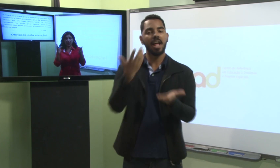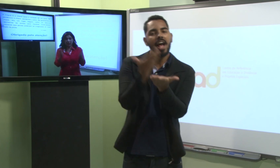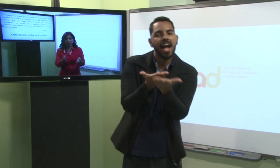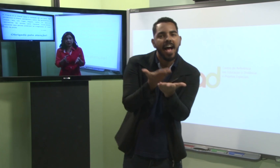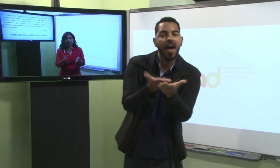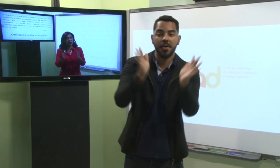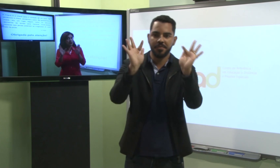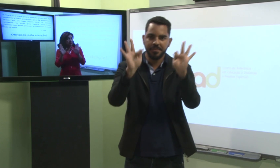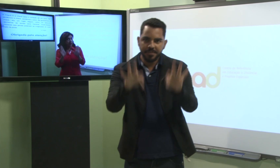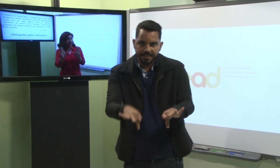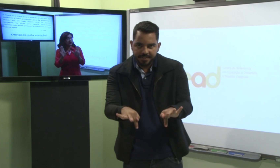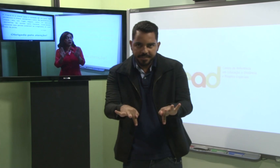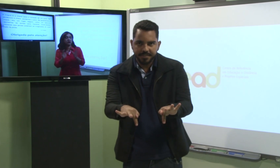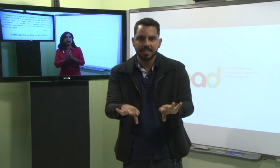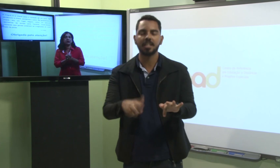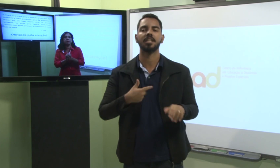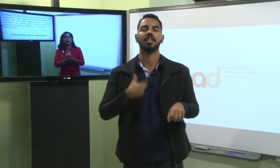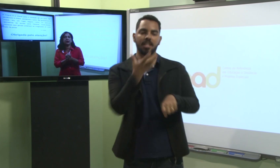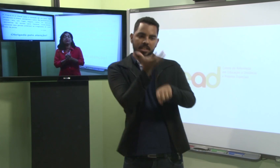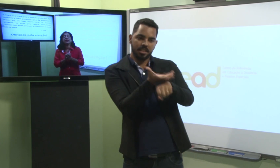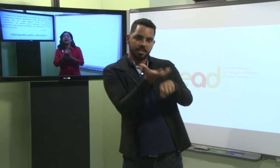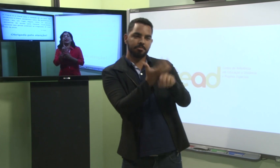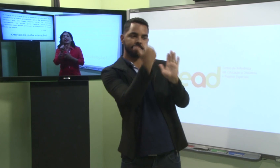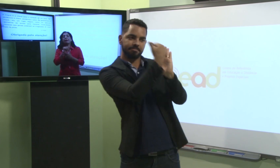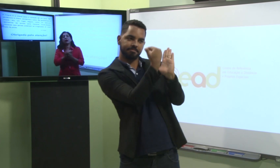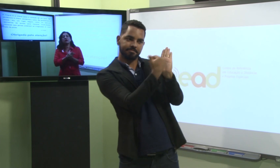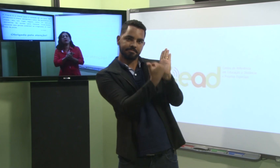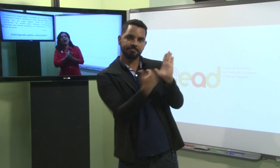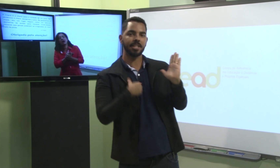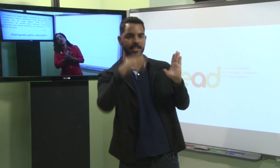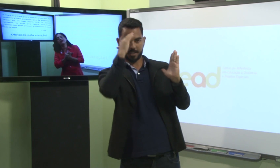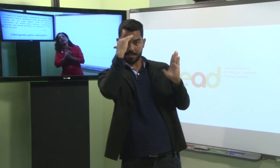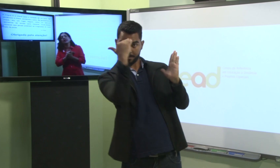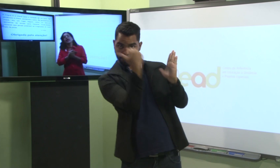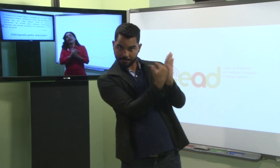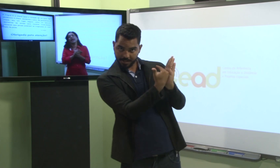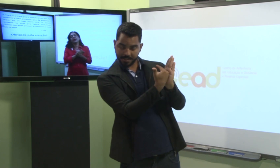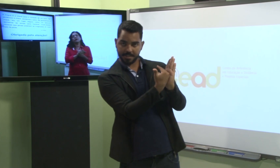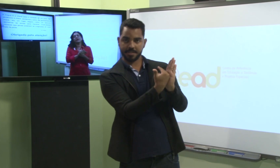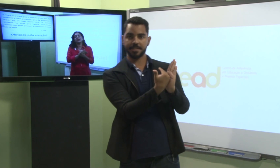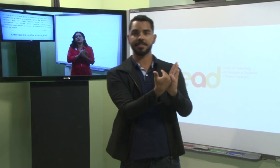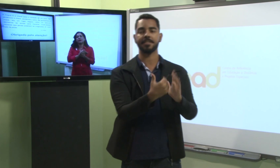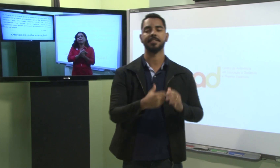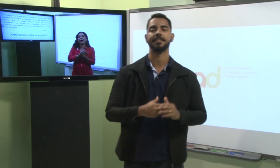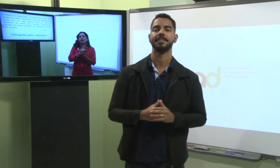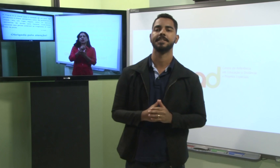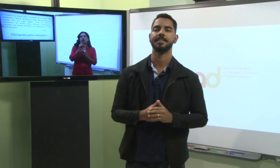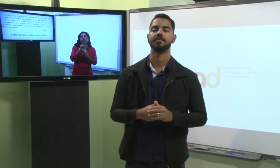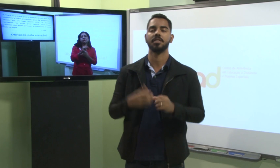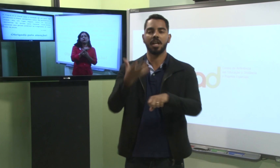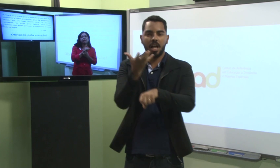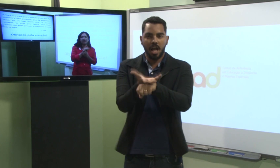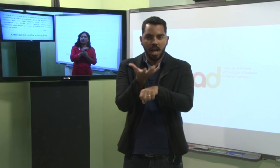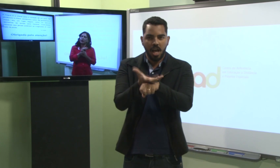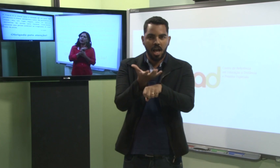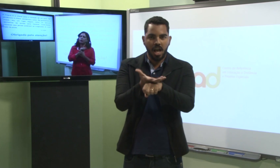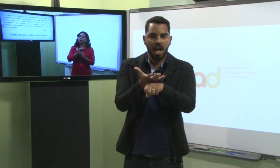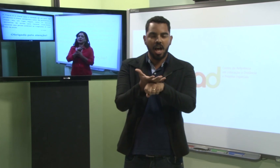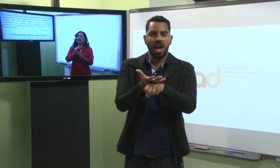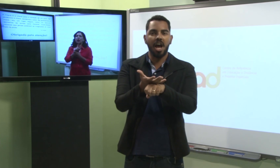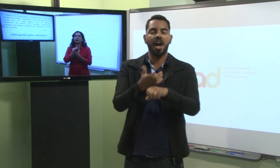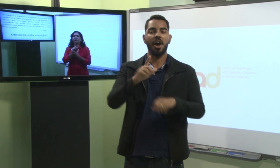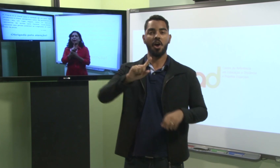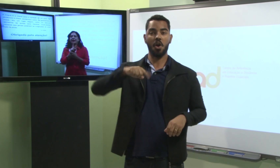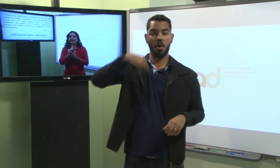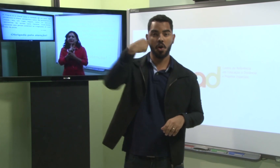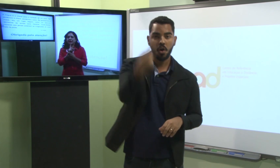e respeitando a ementa da nossa disciplina, na próxima aula nós teremos a temática tipos de verbos em libras